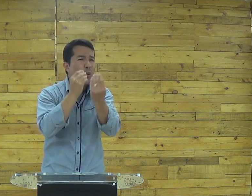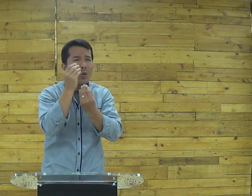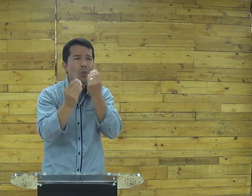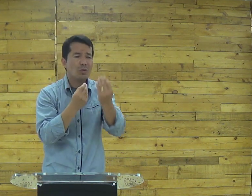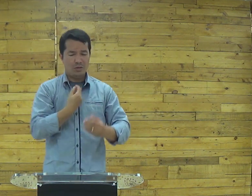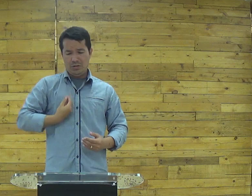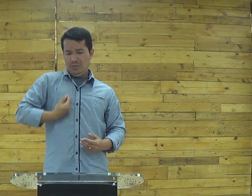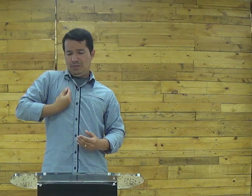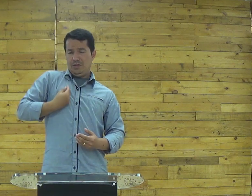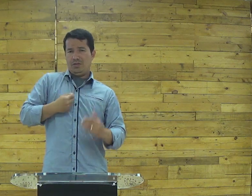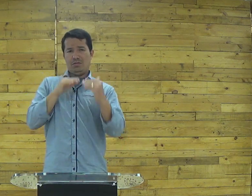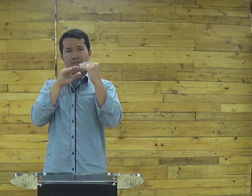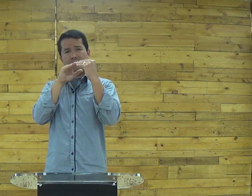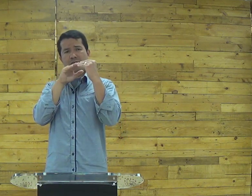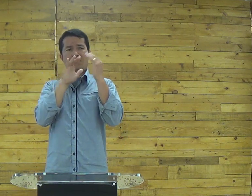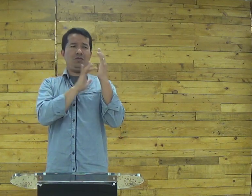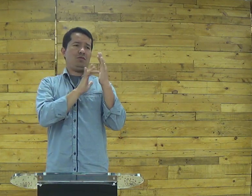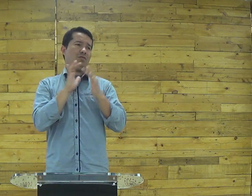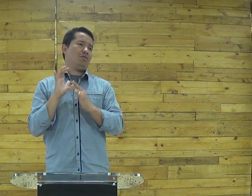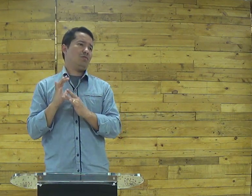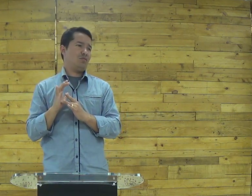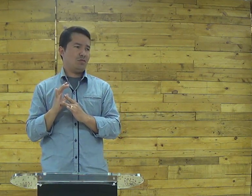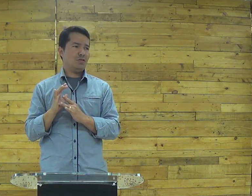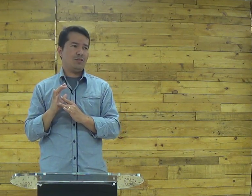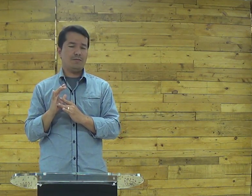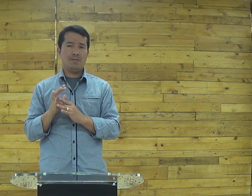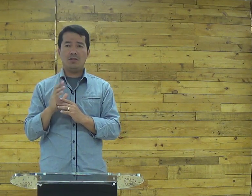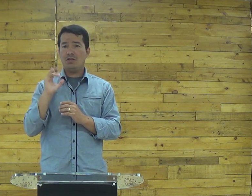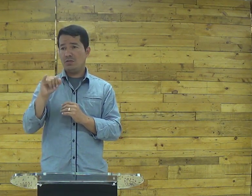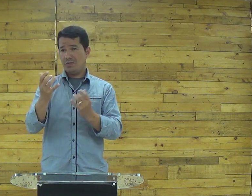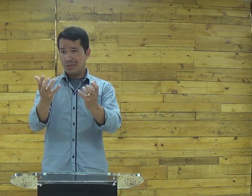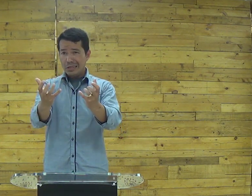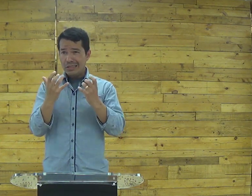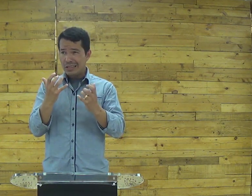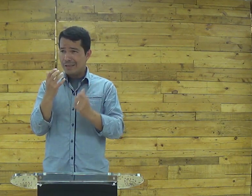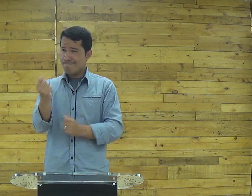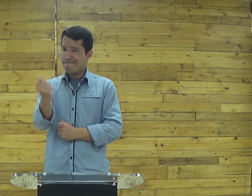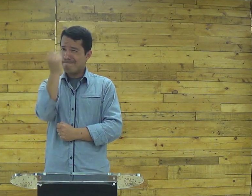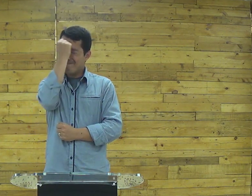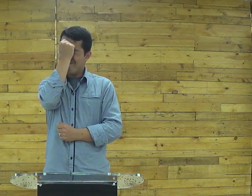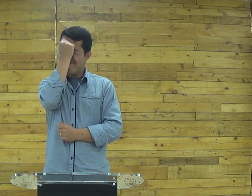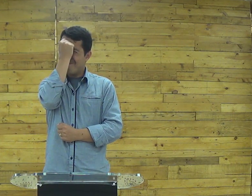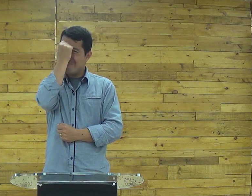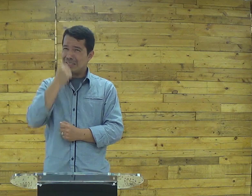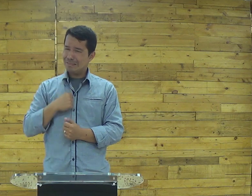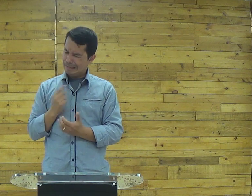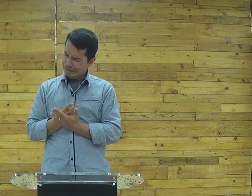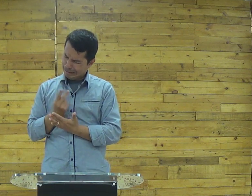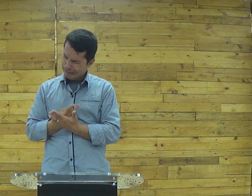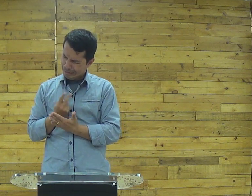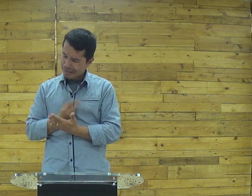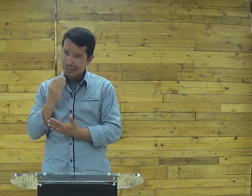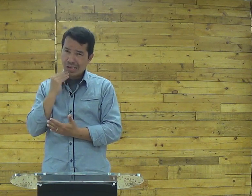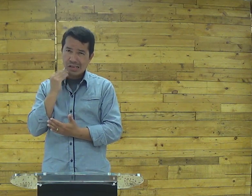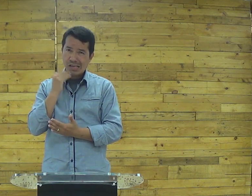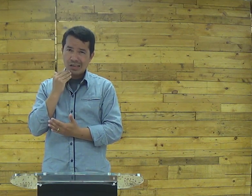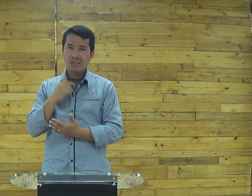a verdade do Senhor, que a sua vida se pareça com Jesus, esteja conforme a vida de Jesus, que